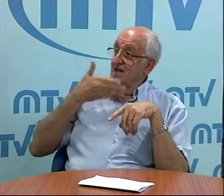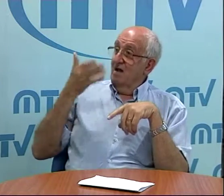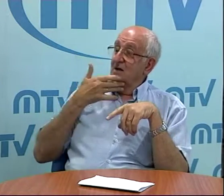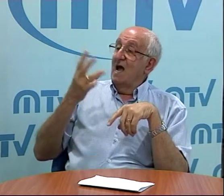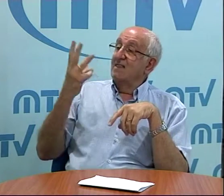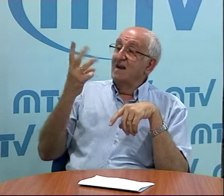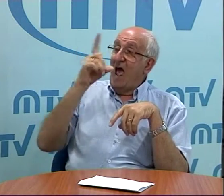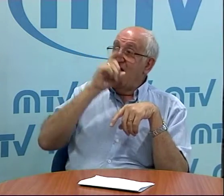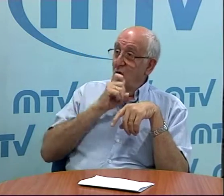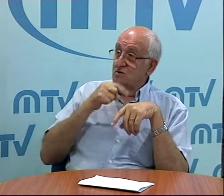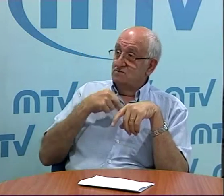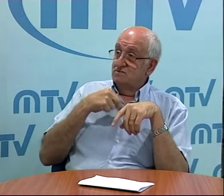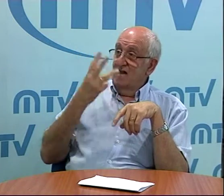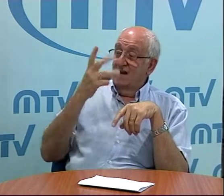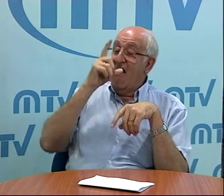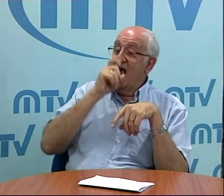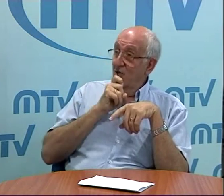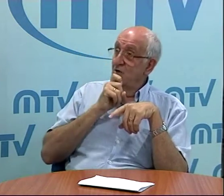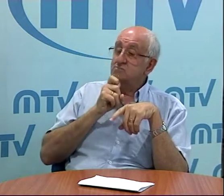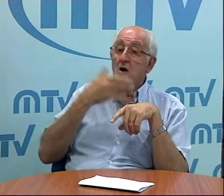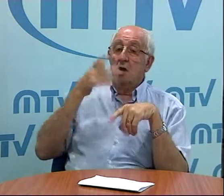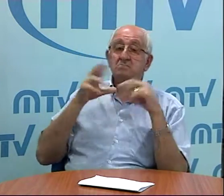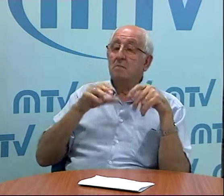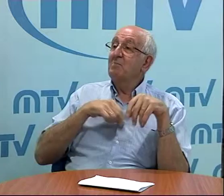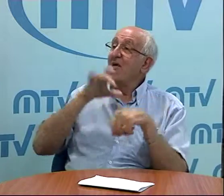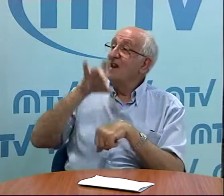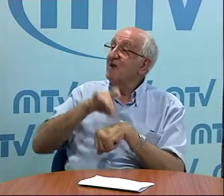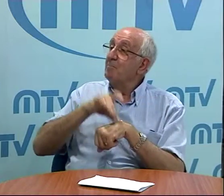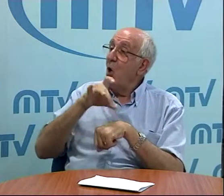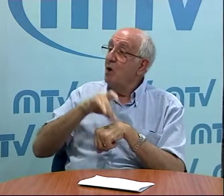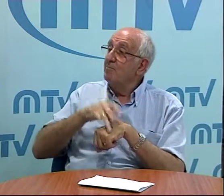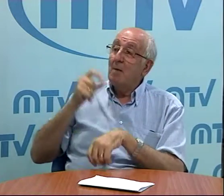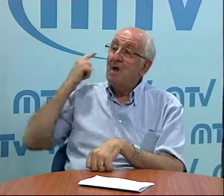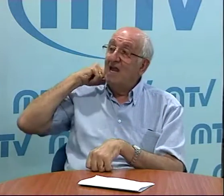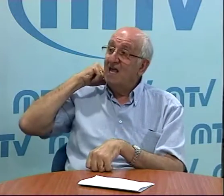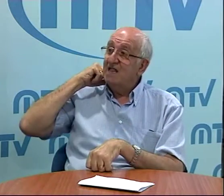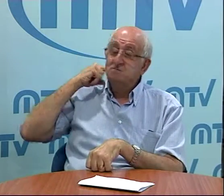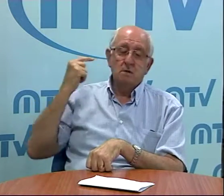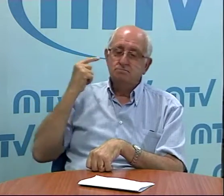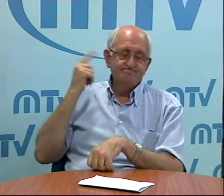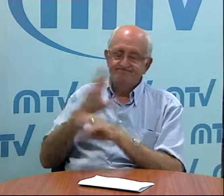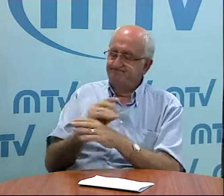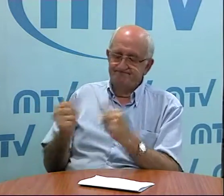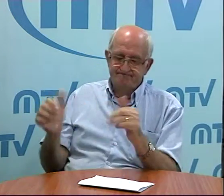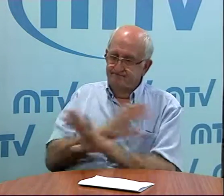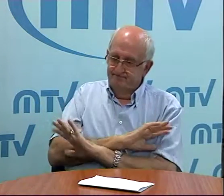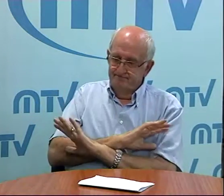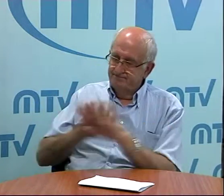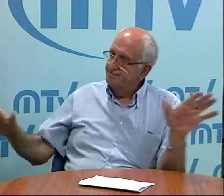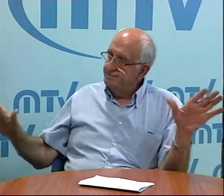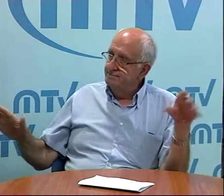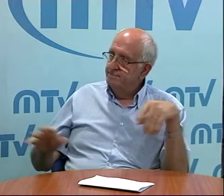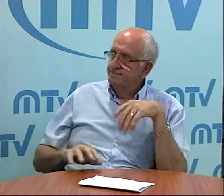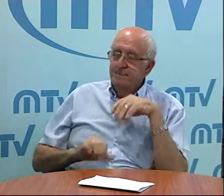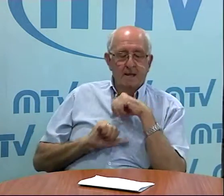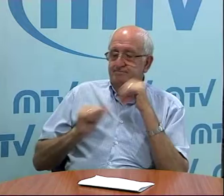yo antes, a los 3 años, yo era oyente, porque podía oír. A raíz de la enfermedad de la meningitis, ahí me